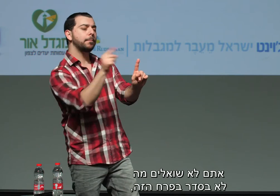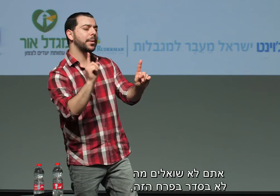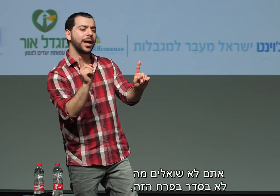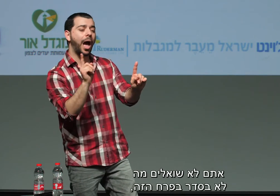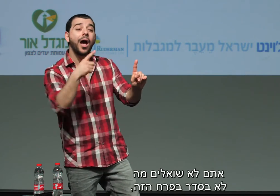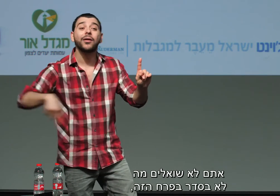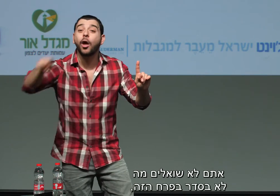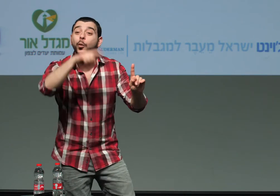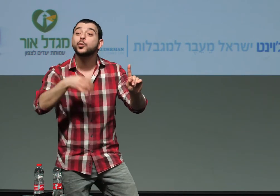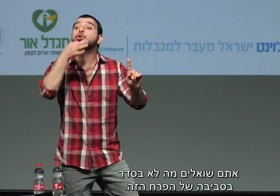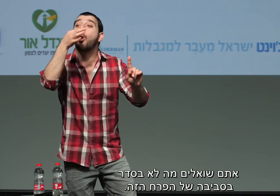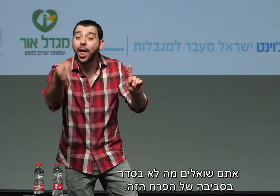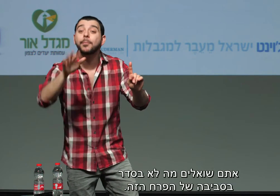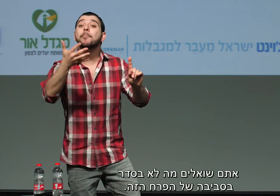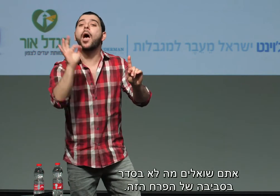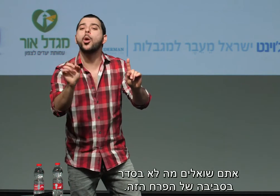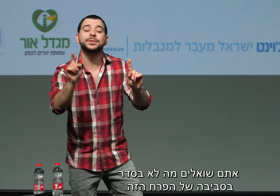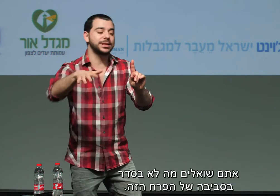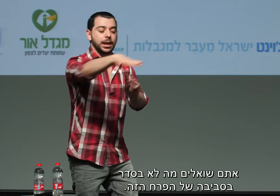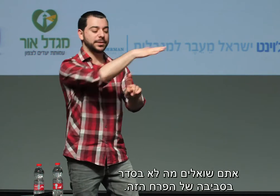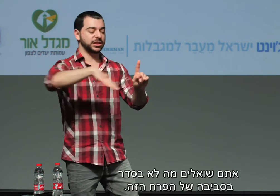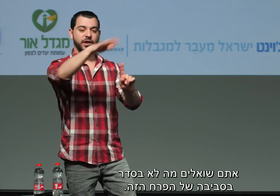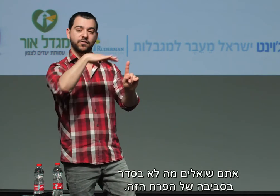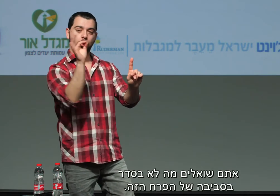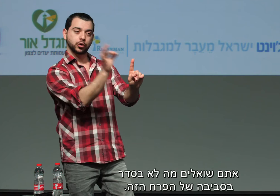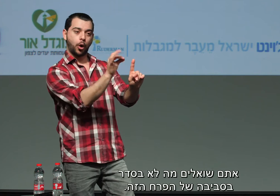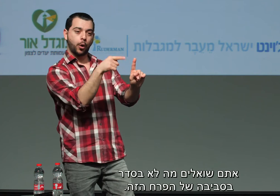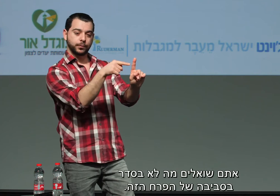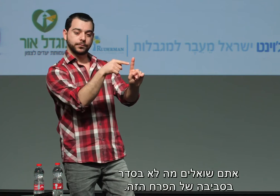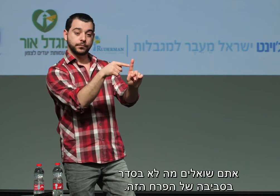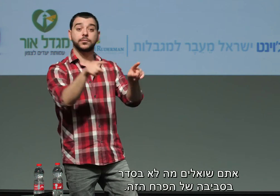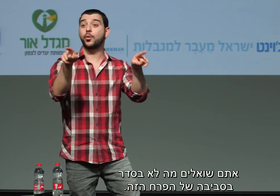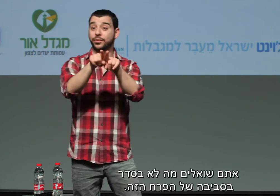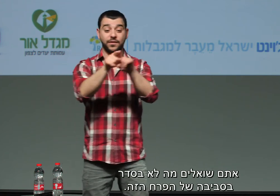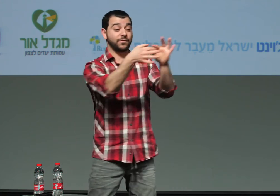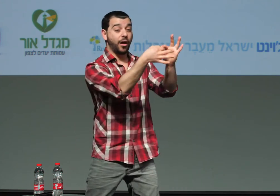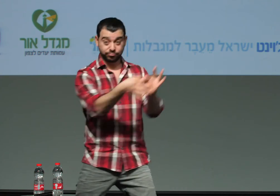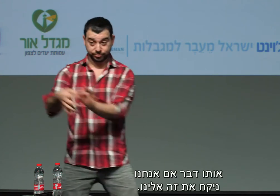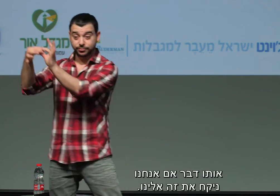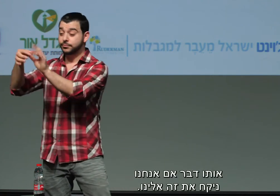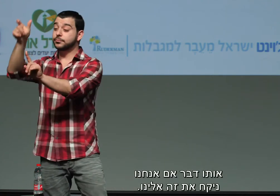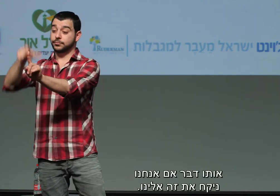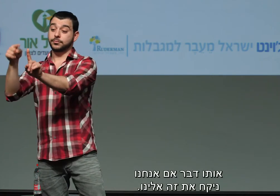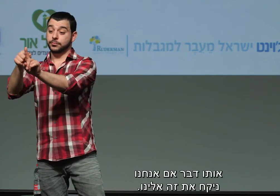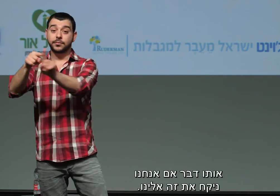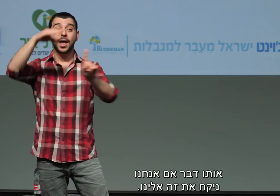בסדר בפרח הזה. אתם שואלים מה לא בסדר בסביבה של הפרח הזה. אותו דבר אם אנחנו ניקח את